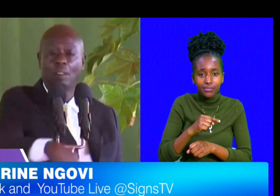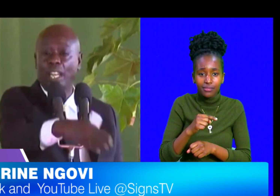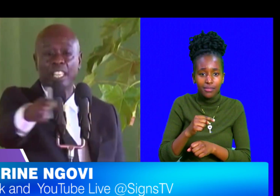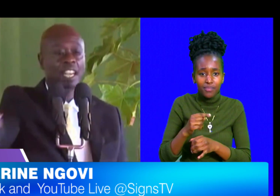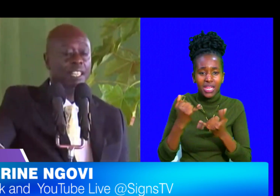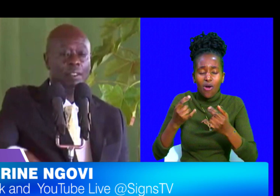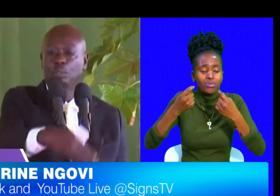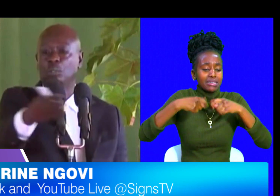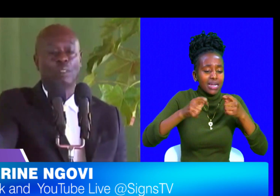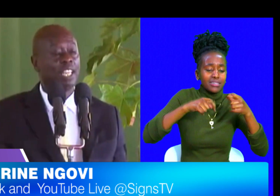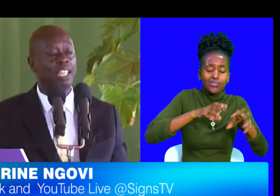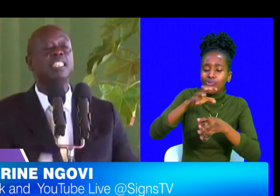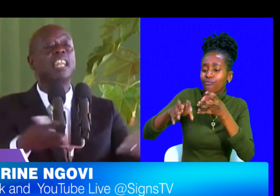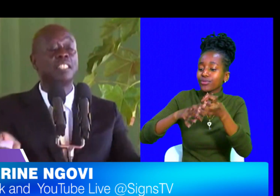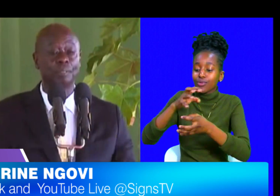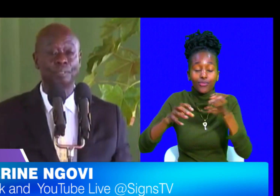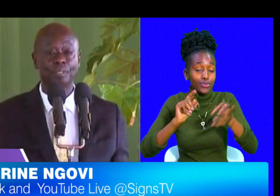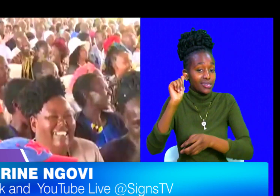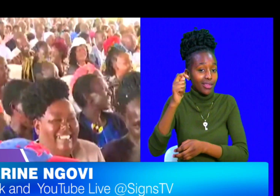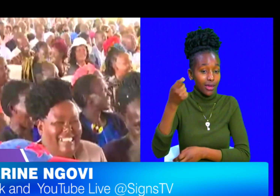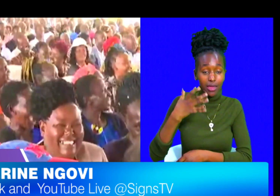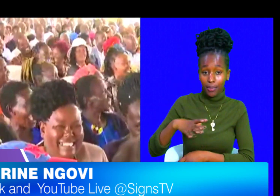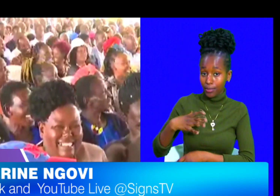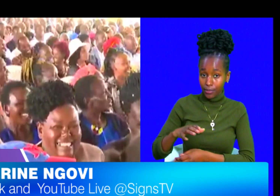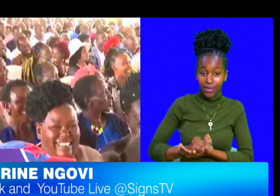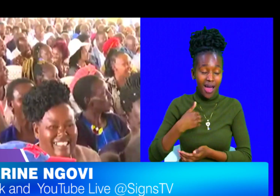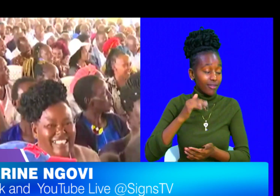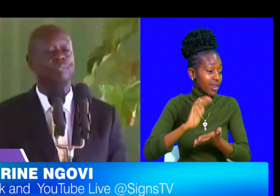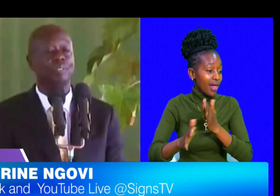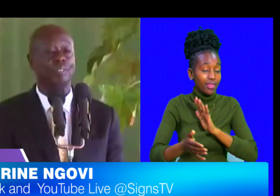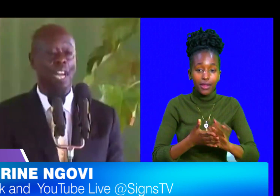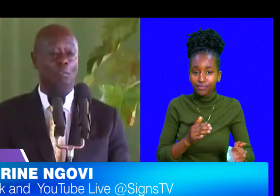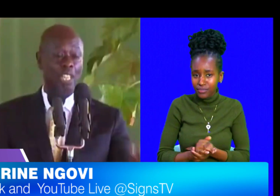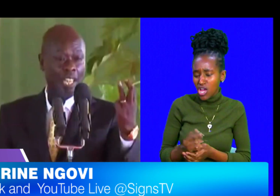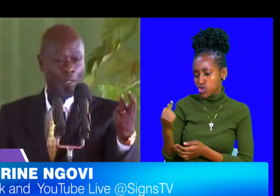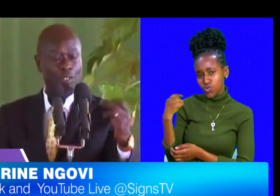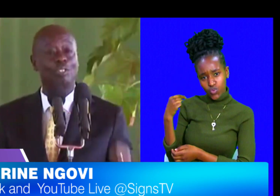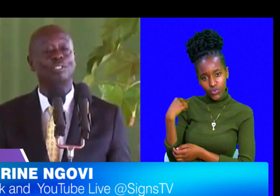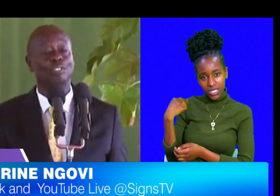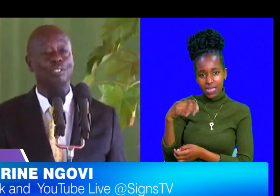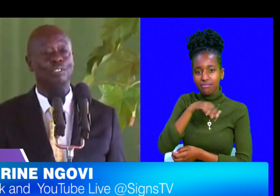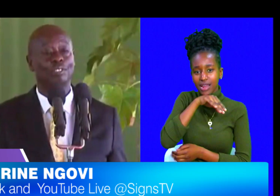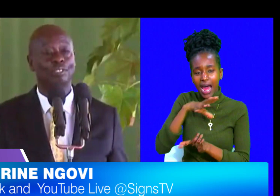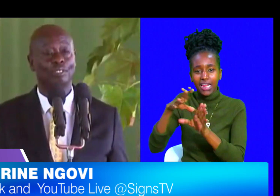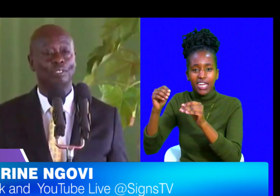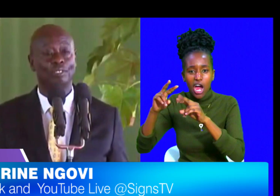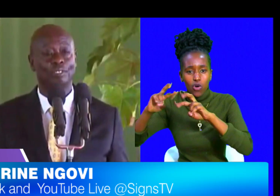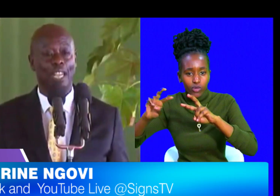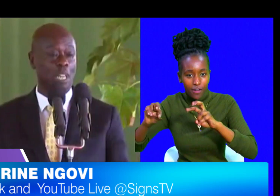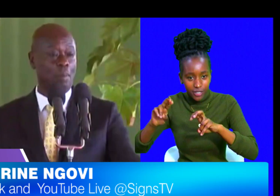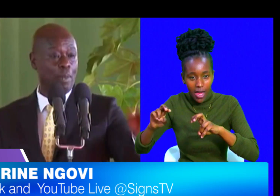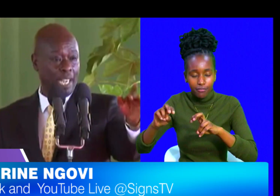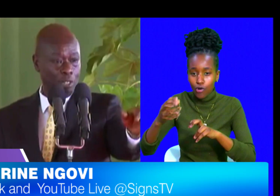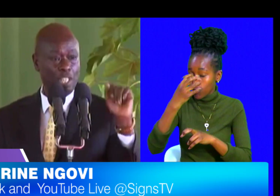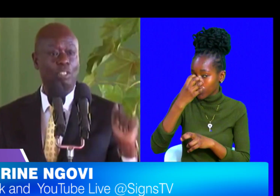kuzungusha Wakenya. Kuzungusha Wakenya. There is nothing. Ametafuta rais juzi. Hakuja na Kalonzo.